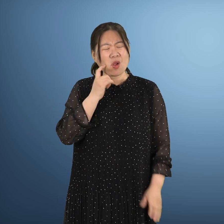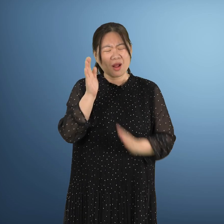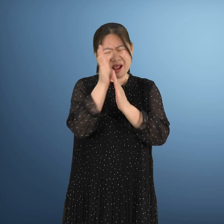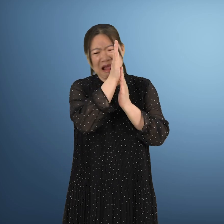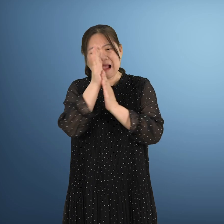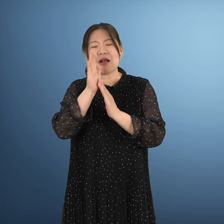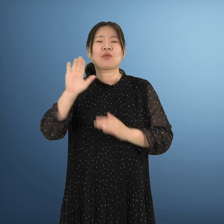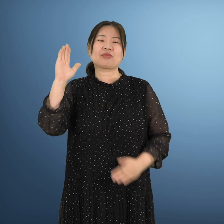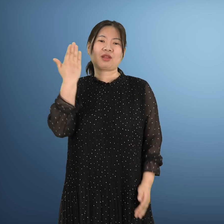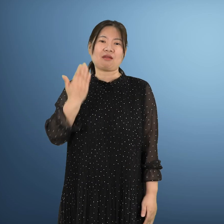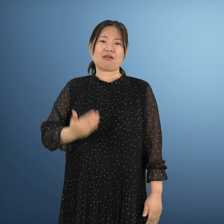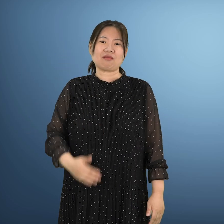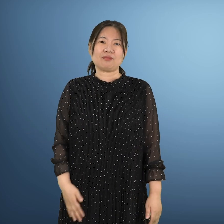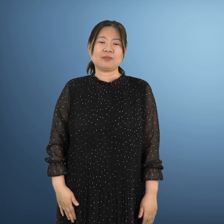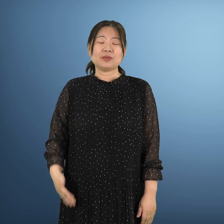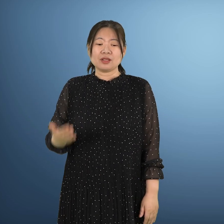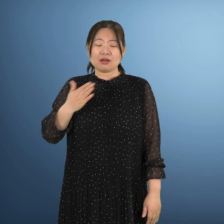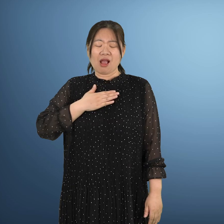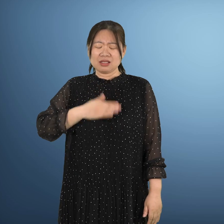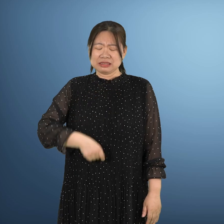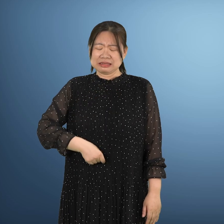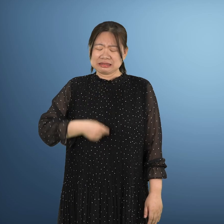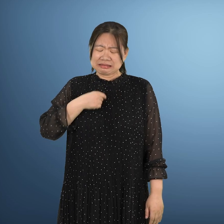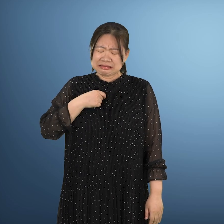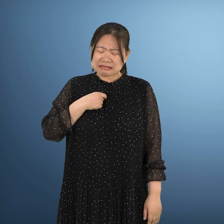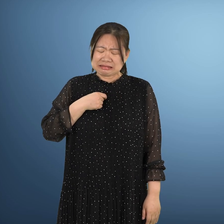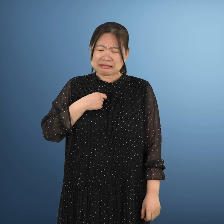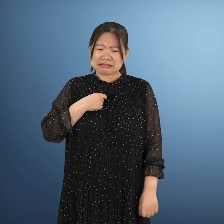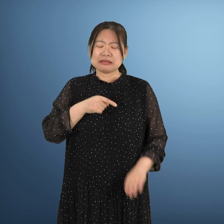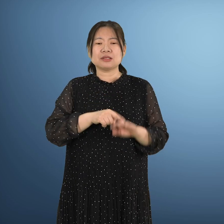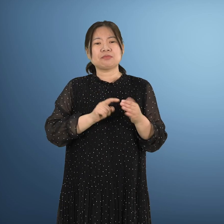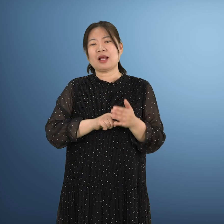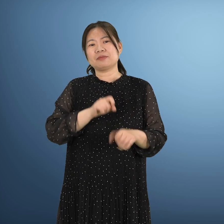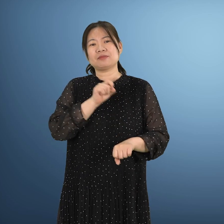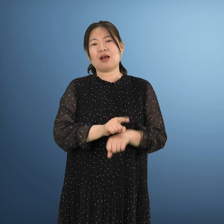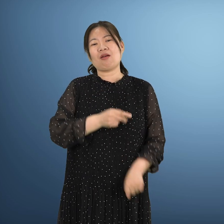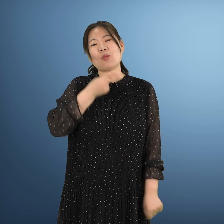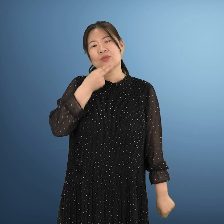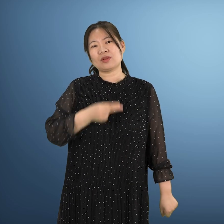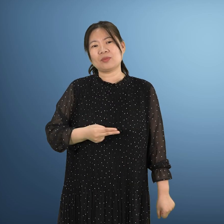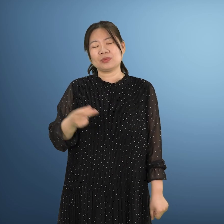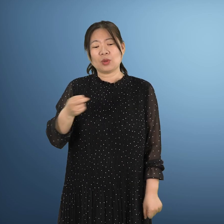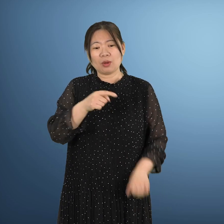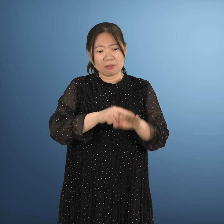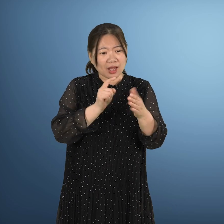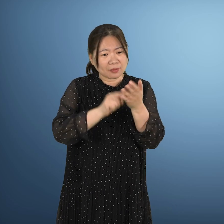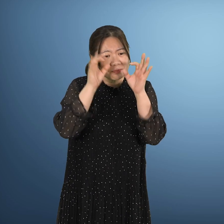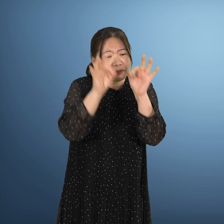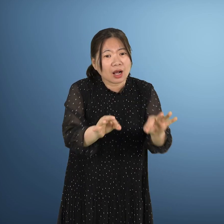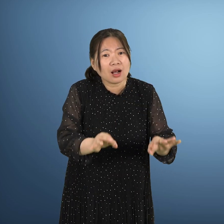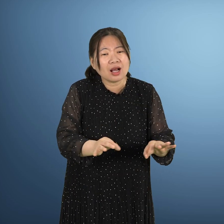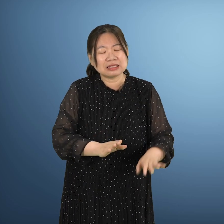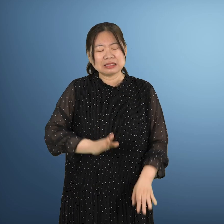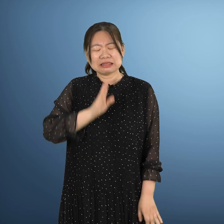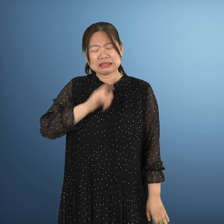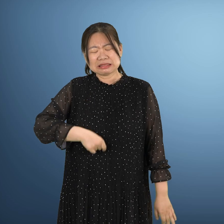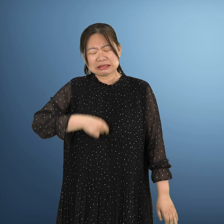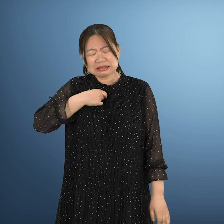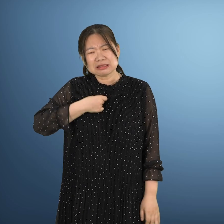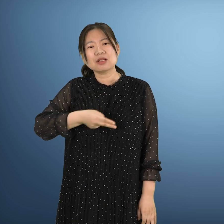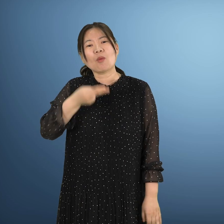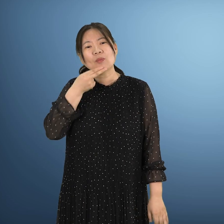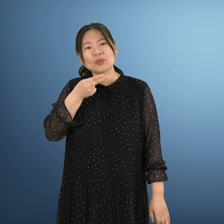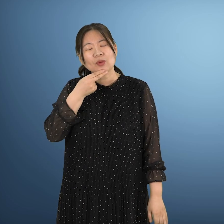말이에요. 자기의 진심성이 없어요. 또 그 마음 자체가 진실하지